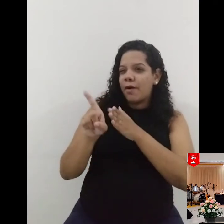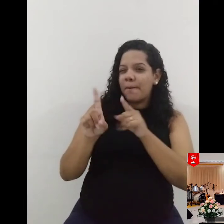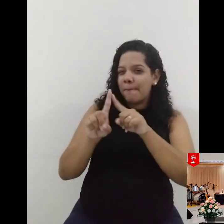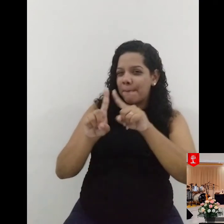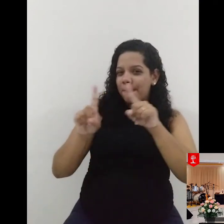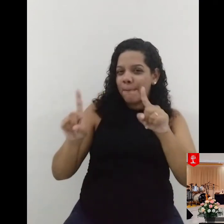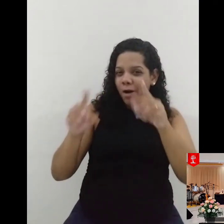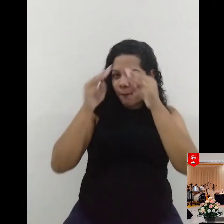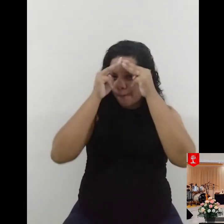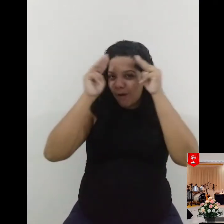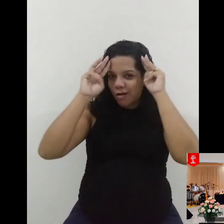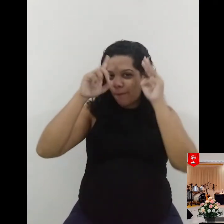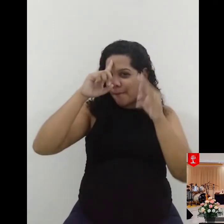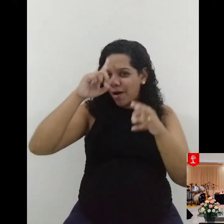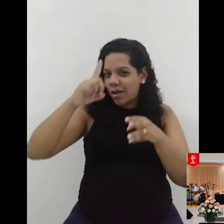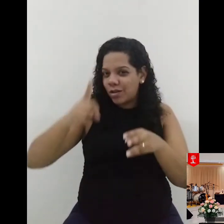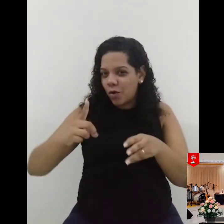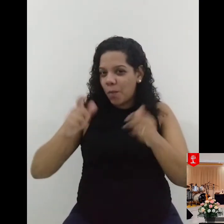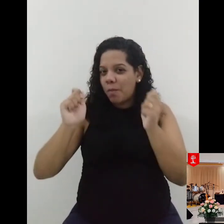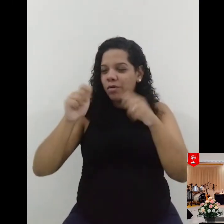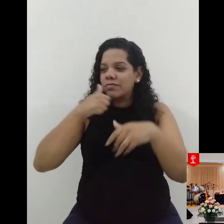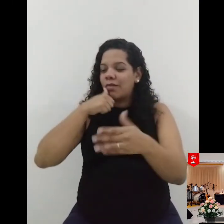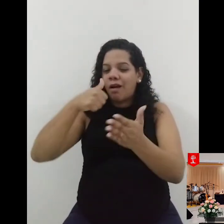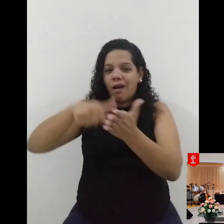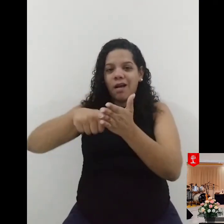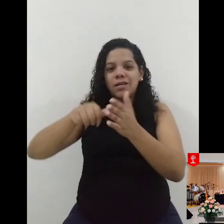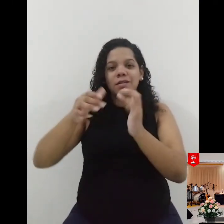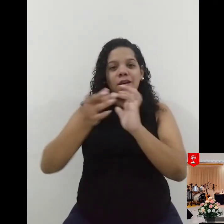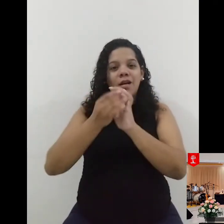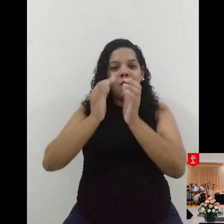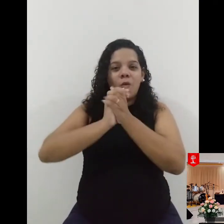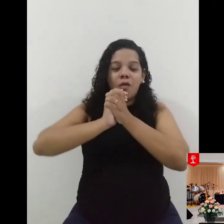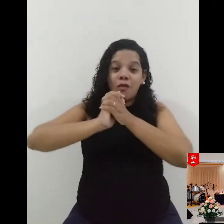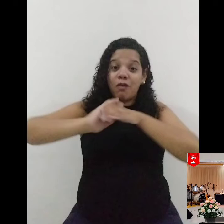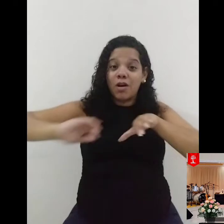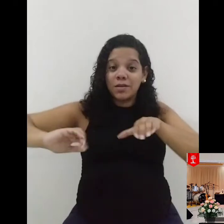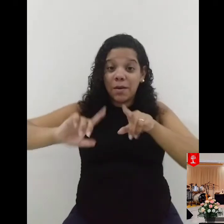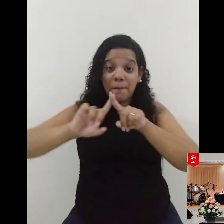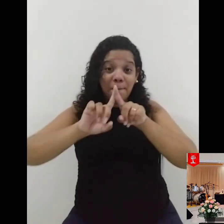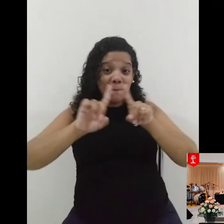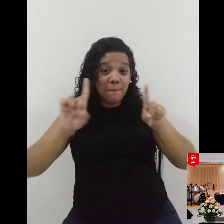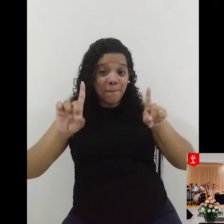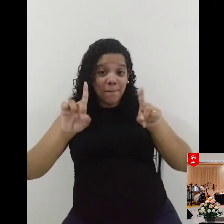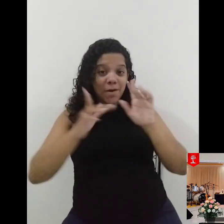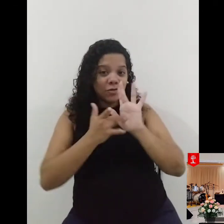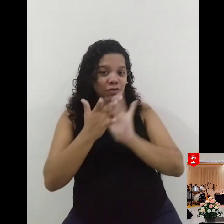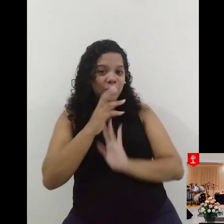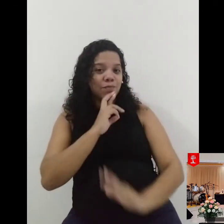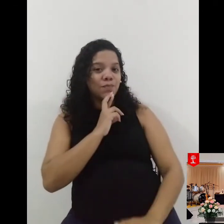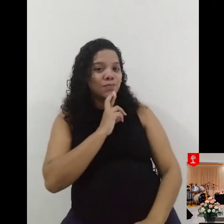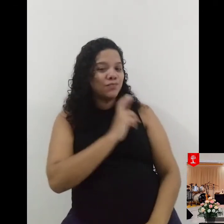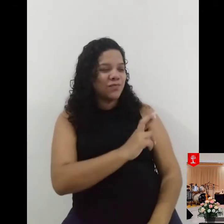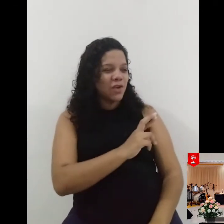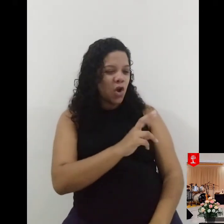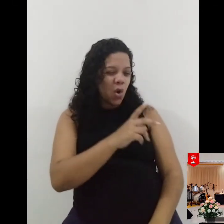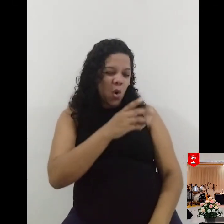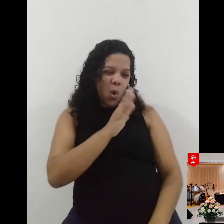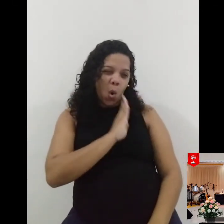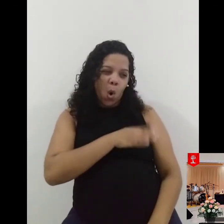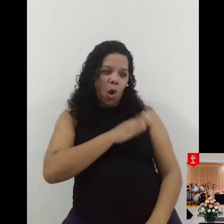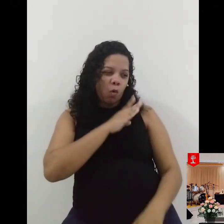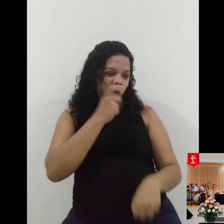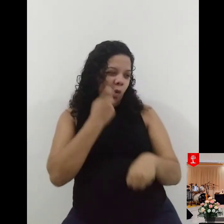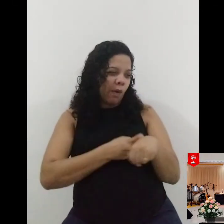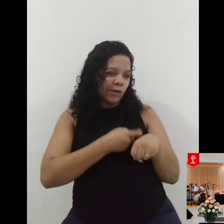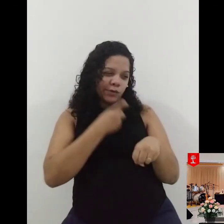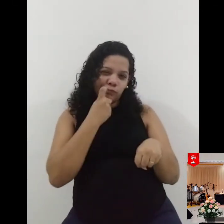Jesus dizia, lá no início está escrito: deixará o homem, o seu pai, a sua mãe, se unirá à sua mulher, e ambos serão